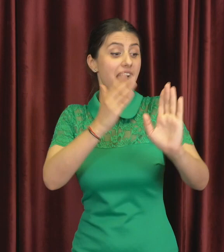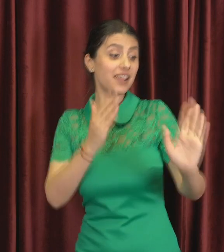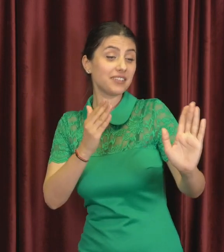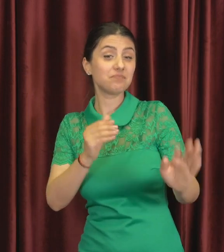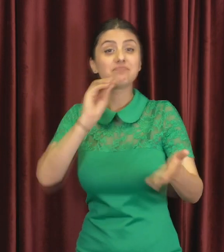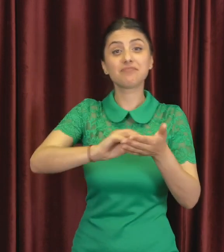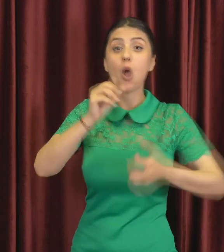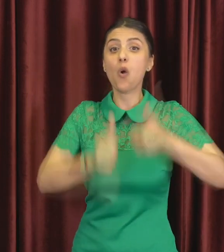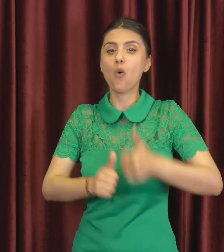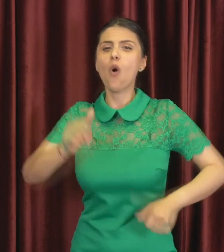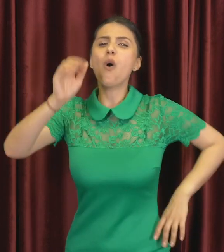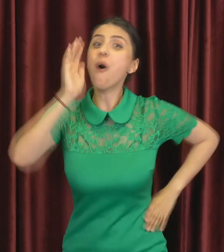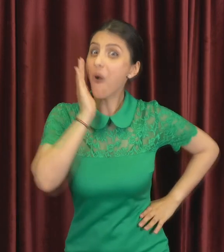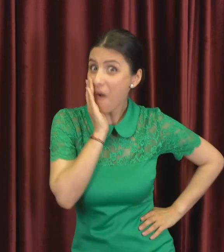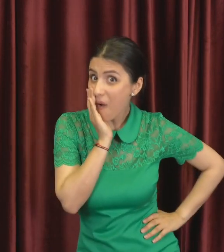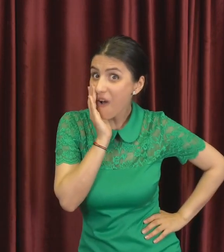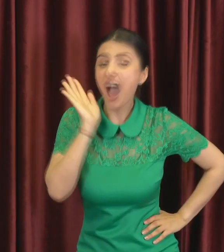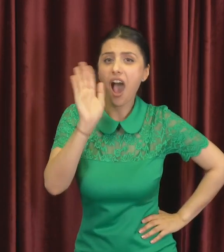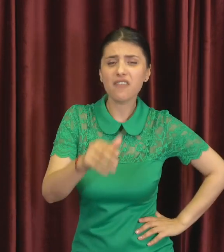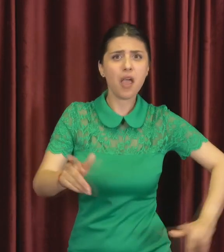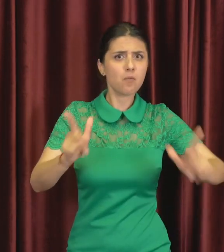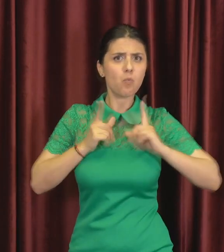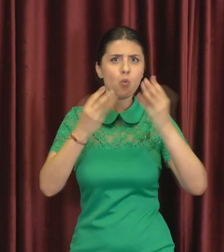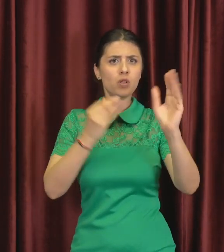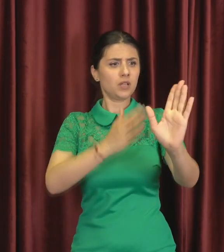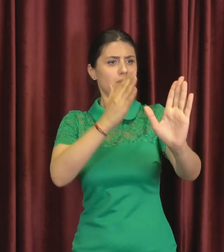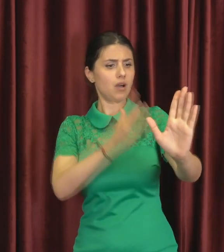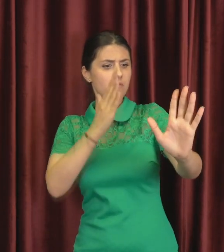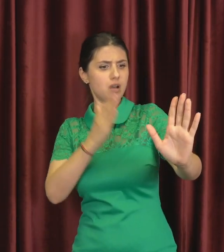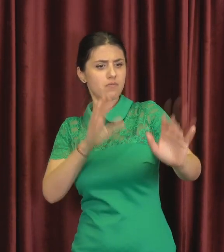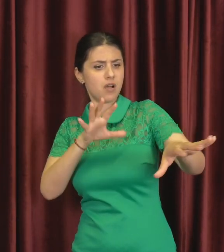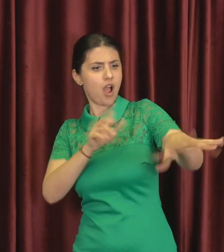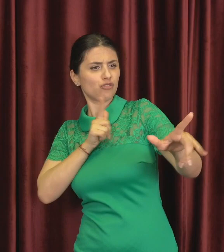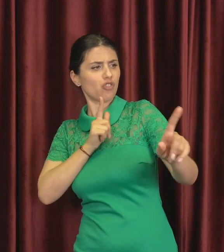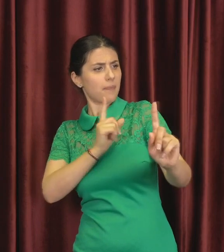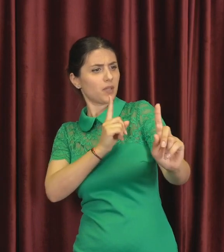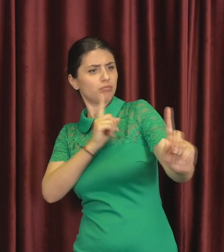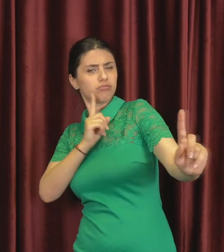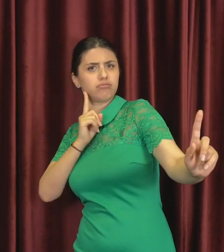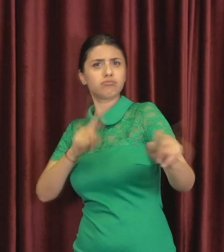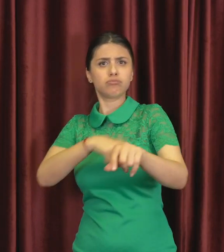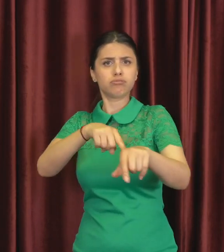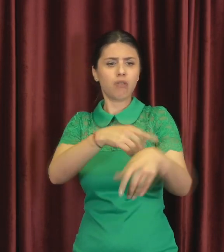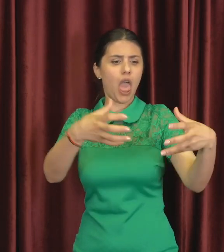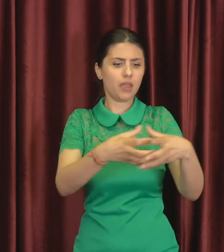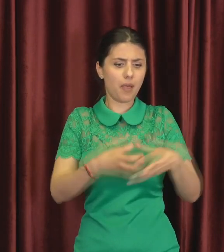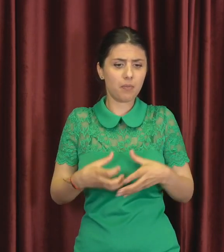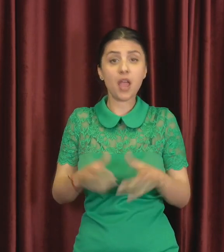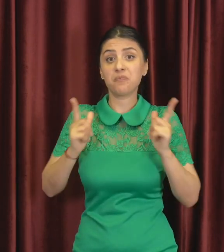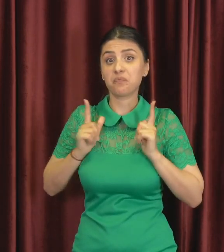concurs. Dar avea atât de așteptat, erau multe echipe și grupuri în fața ei. Cu cât timpul trecea, cu atât Minda își pierdea